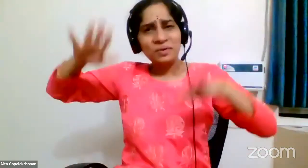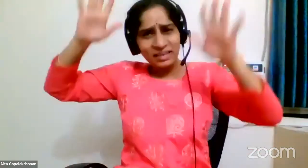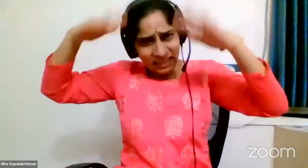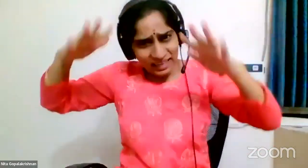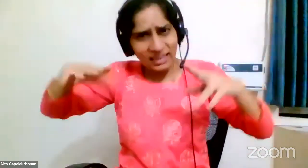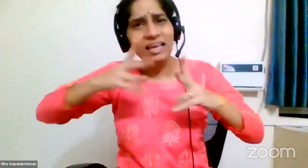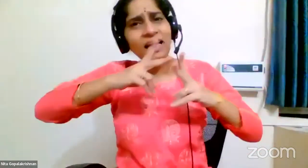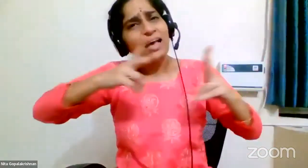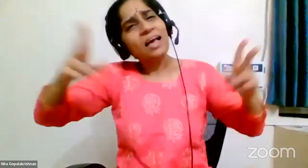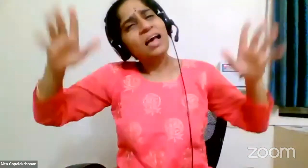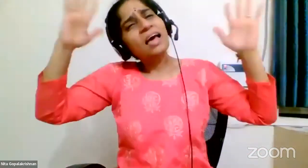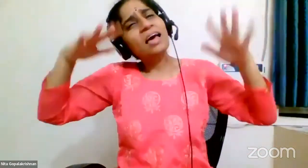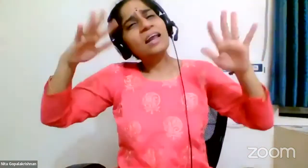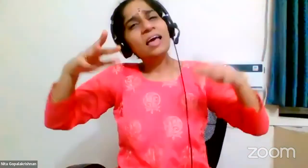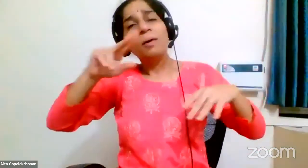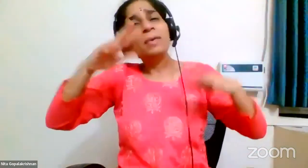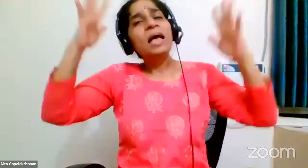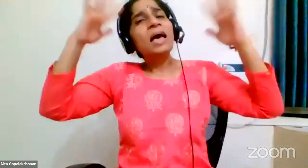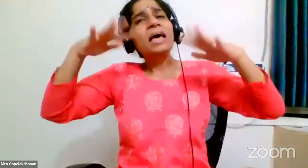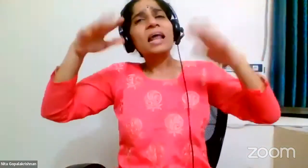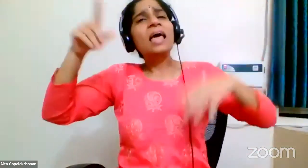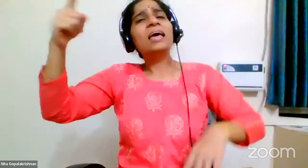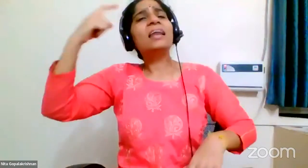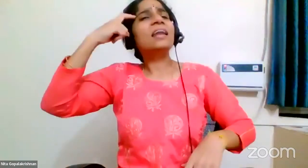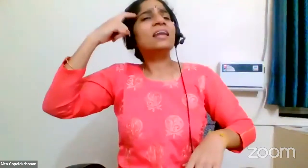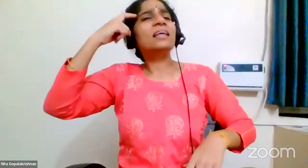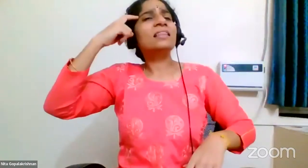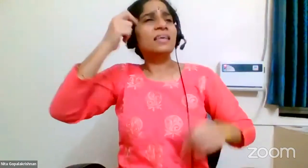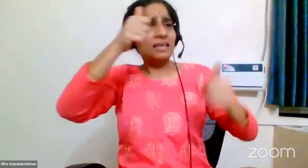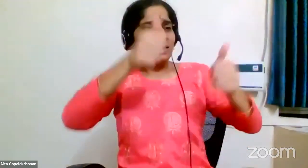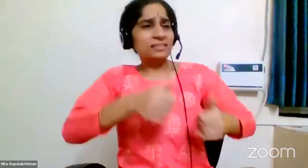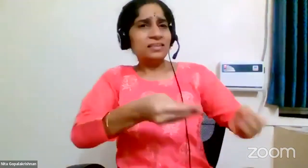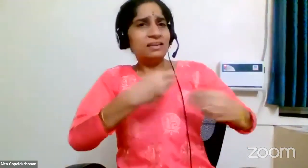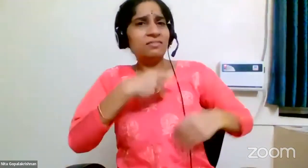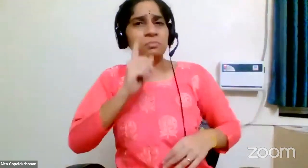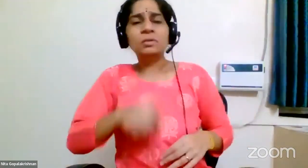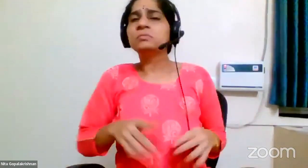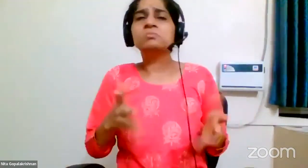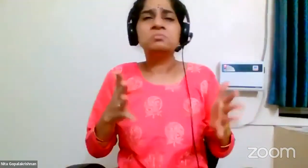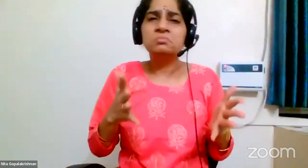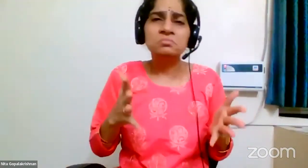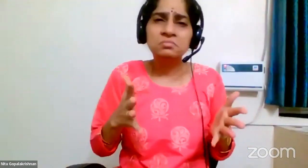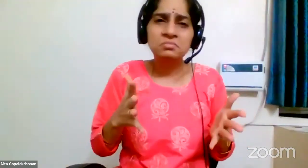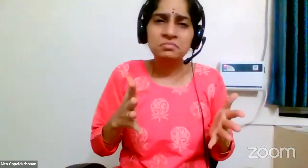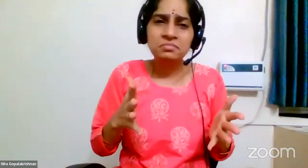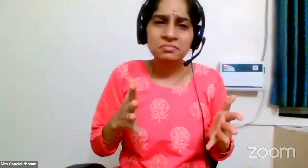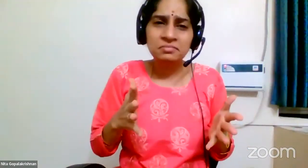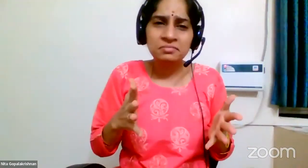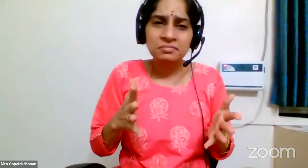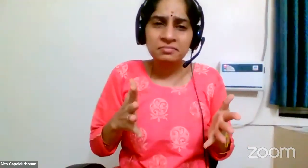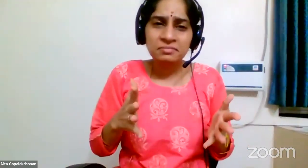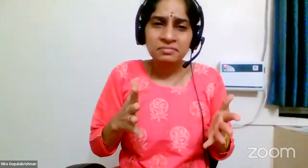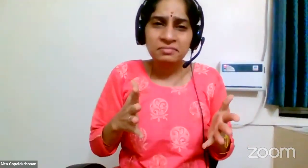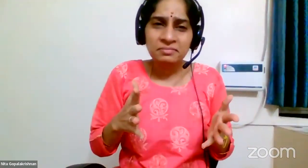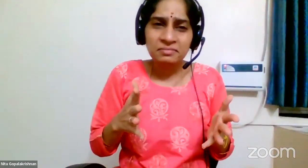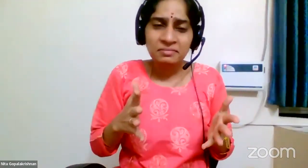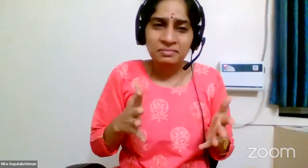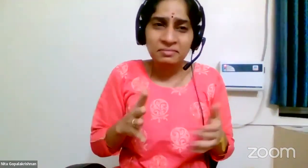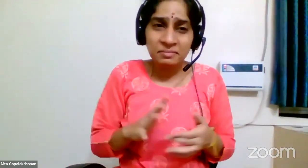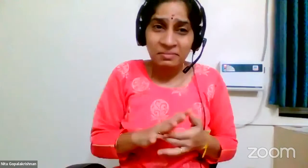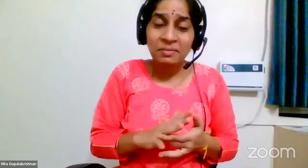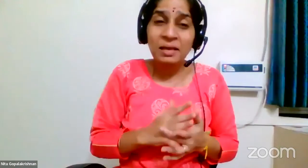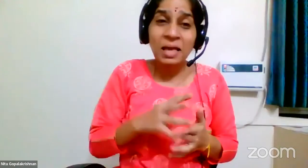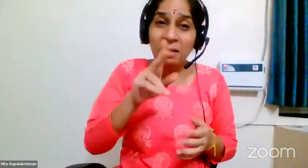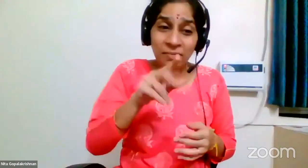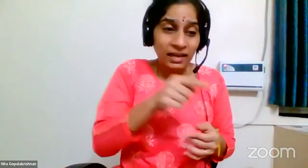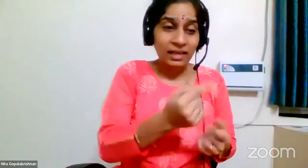तो इसीलिए वैसे तो वो सोर्स जो है अन्न उगने का, सब्जियां फल फूल इत्यादि सब कुछ उगने का जो